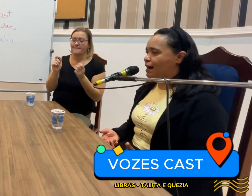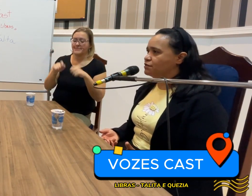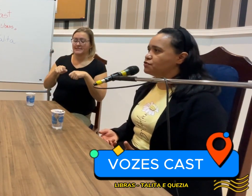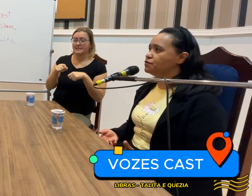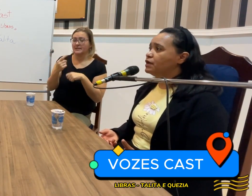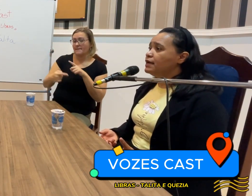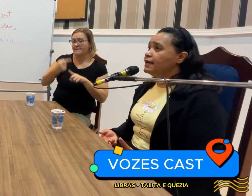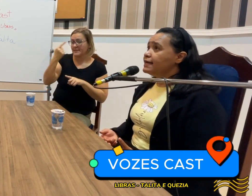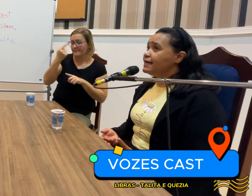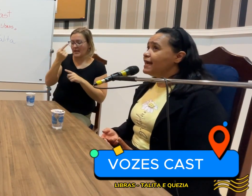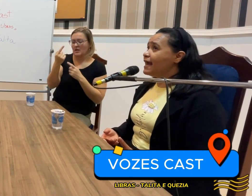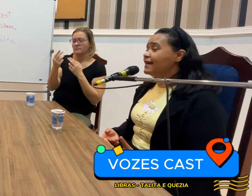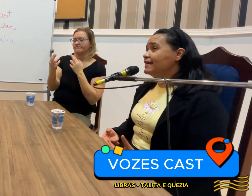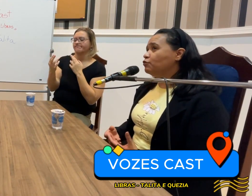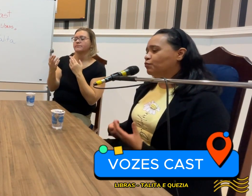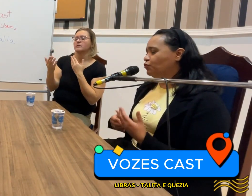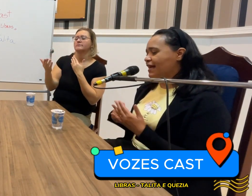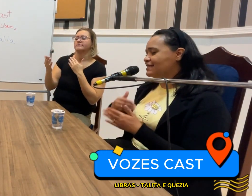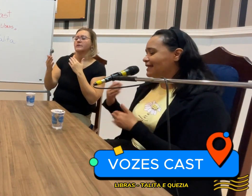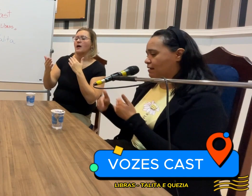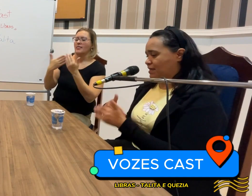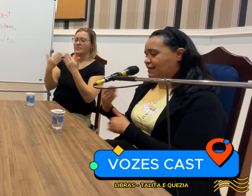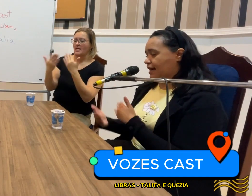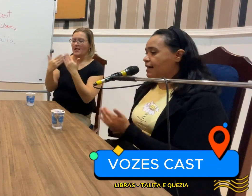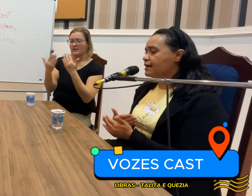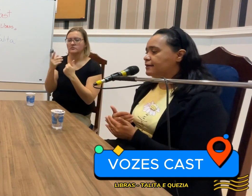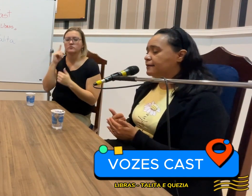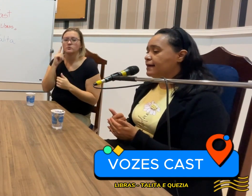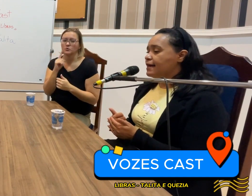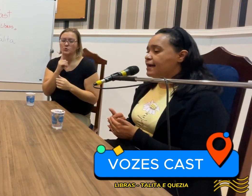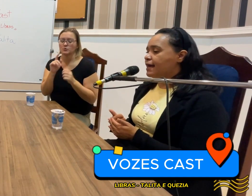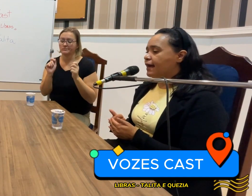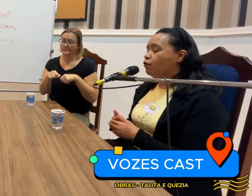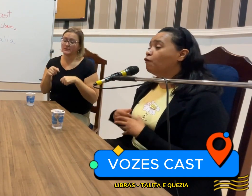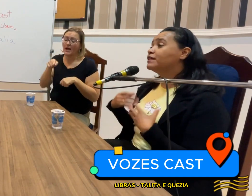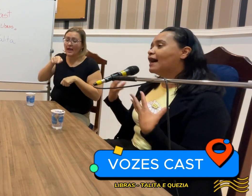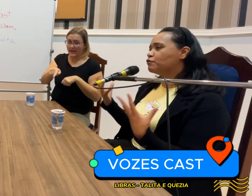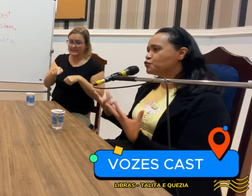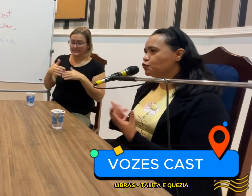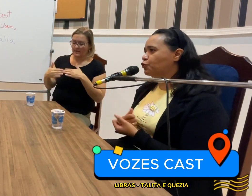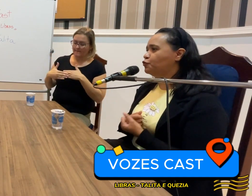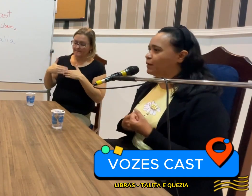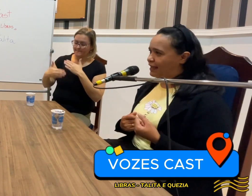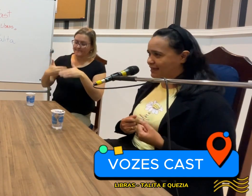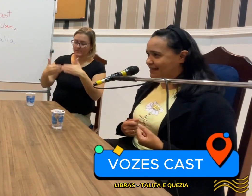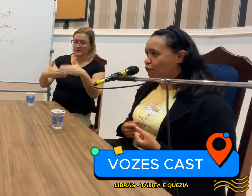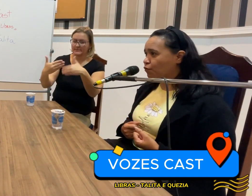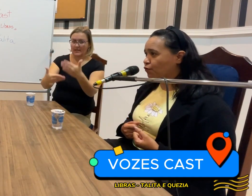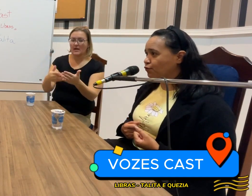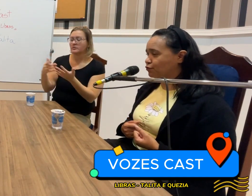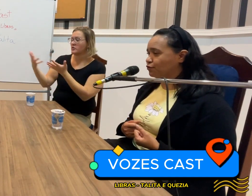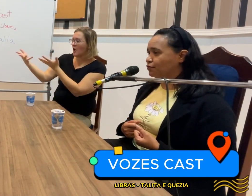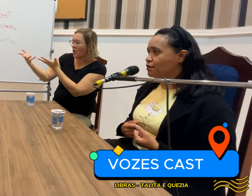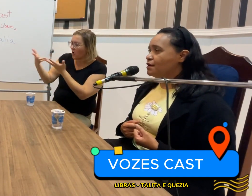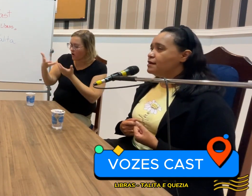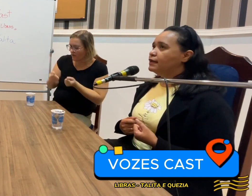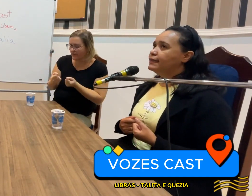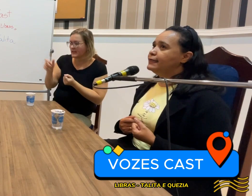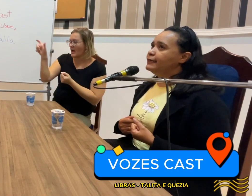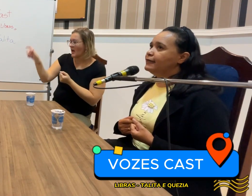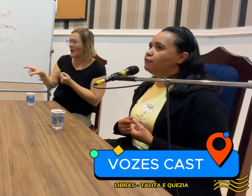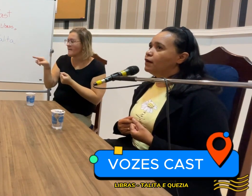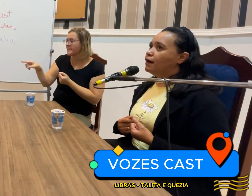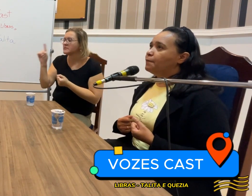primeiro passo. Nesse caminhar, convidar o surdo para ir até o culto.